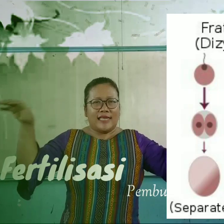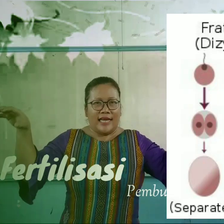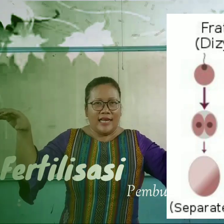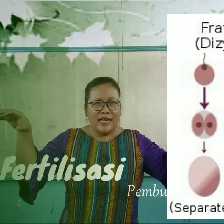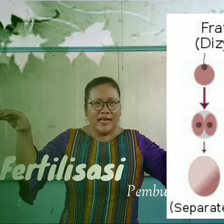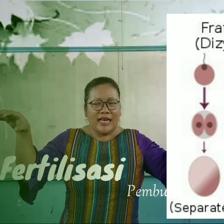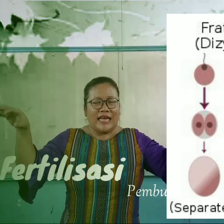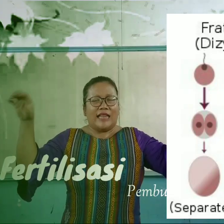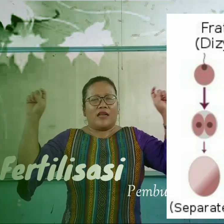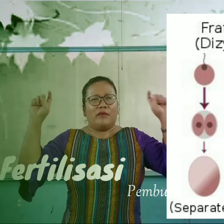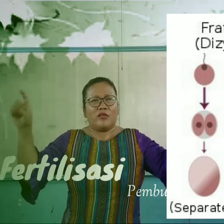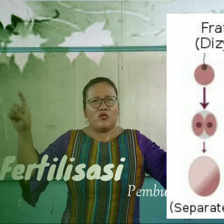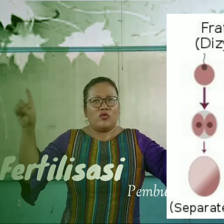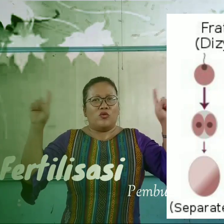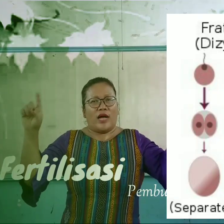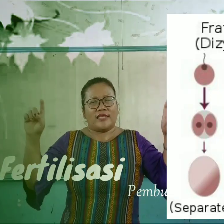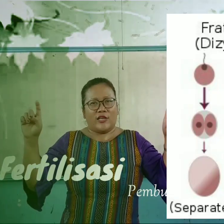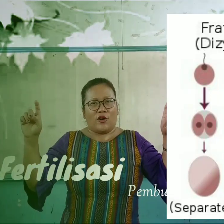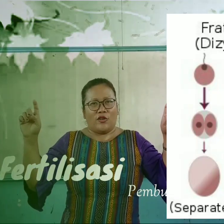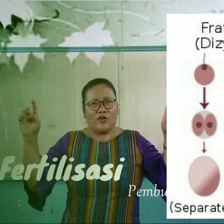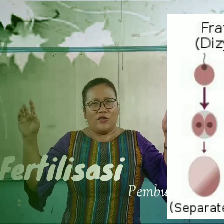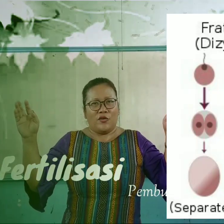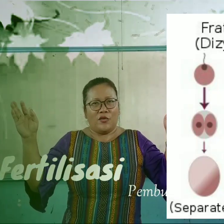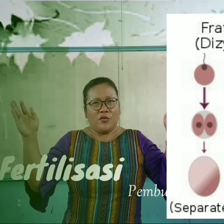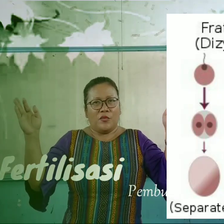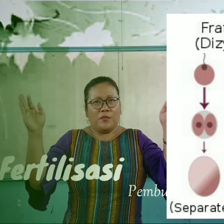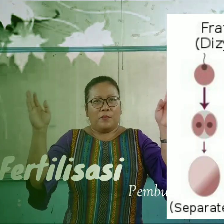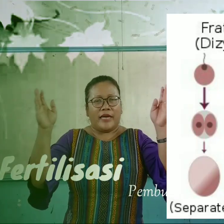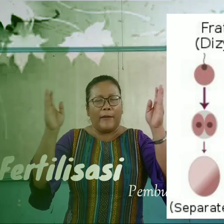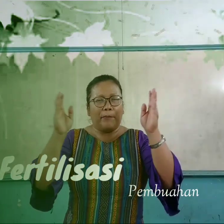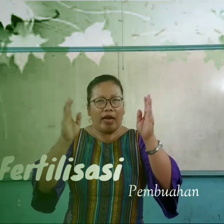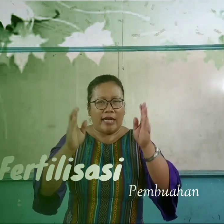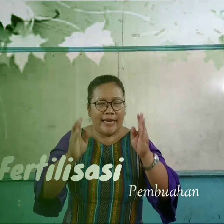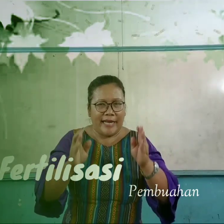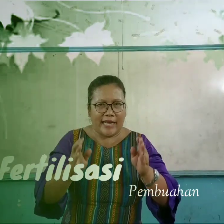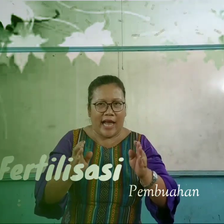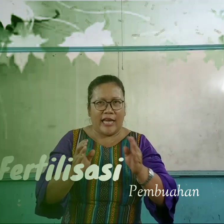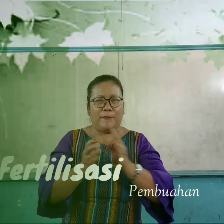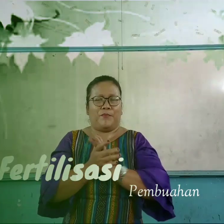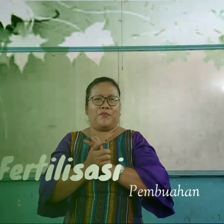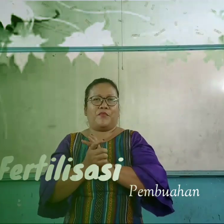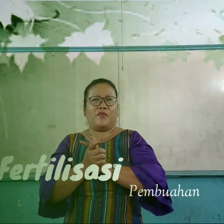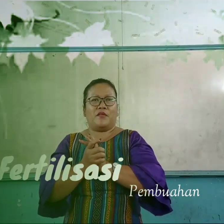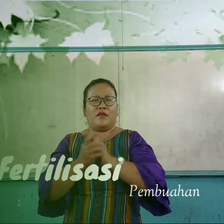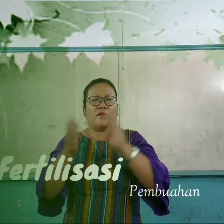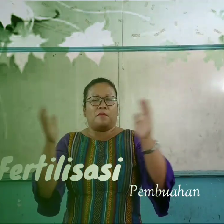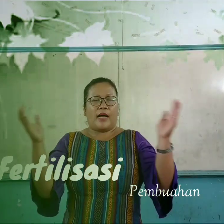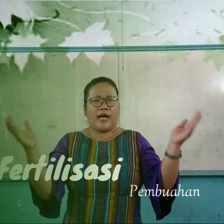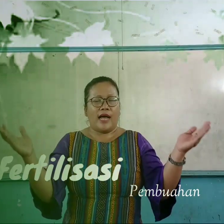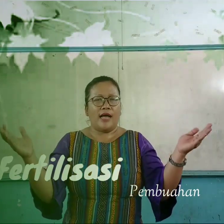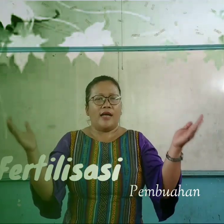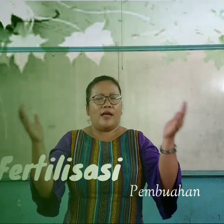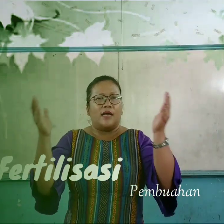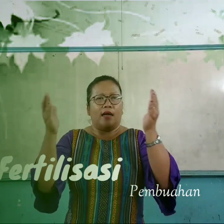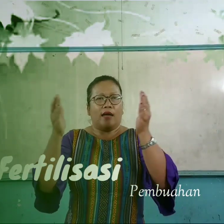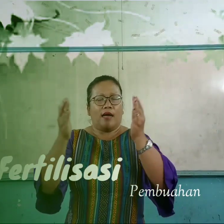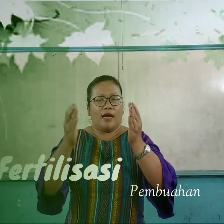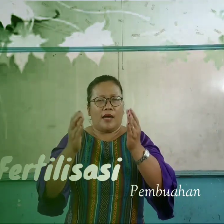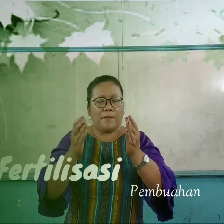fertilisasi dan terbentuk dua zigot menempel di dinding rahim. Maka